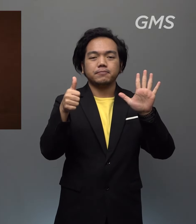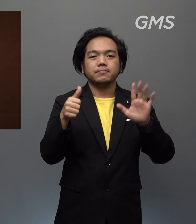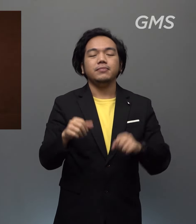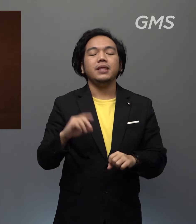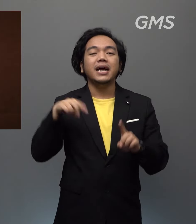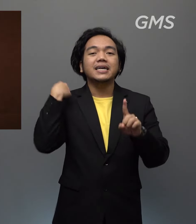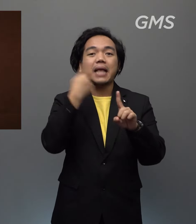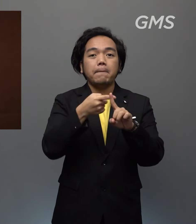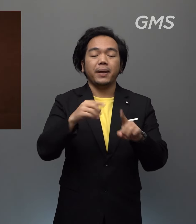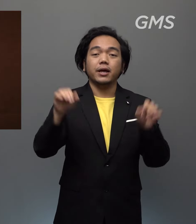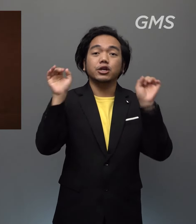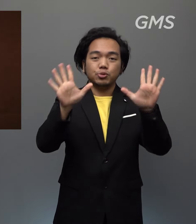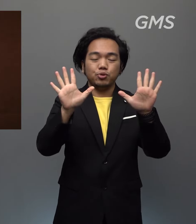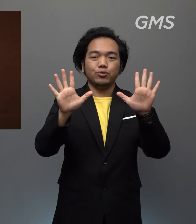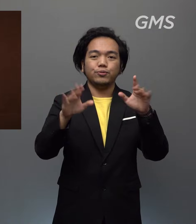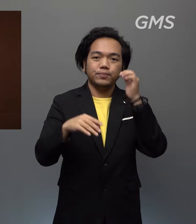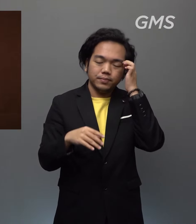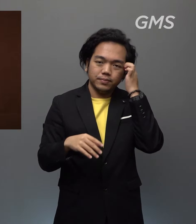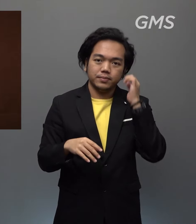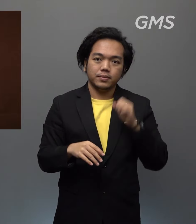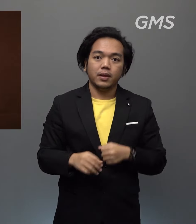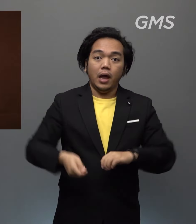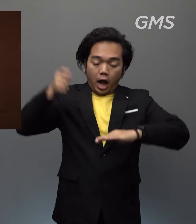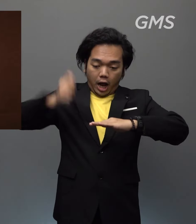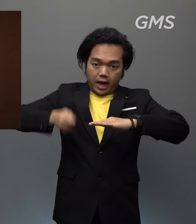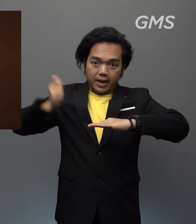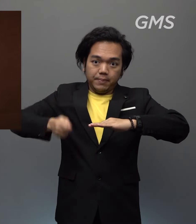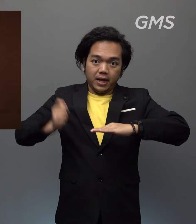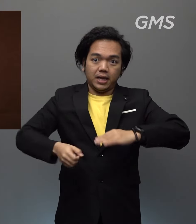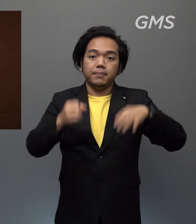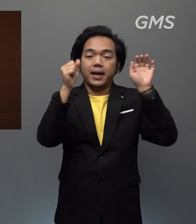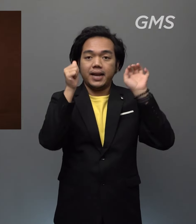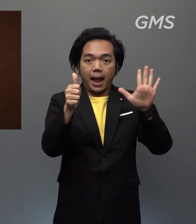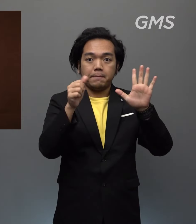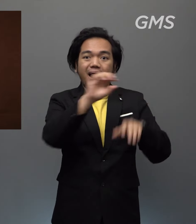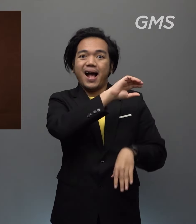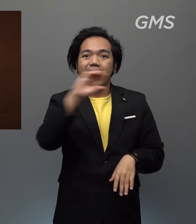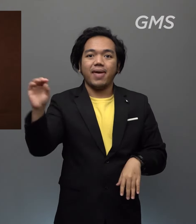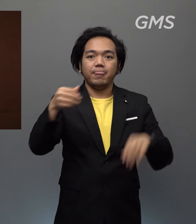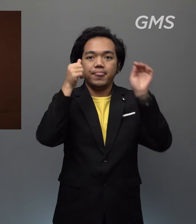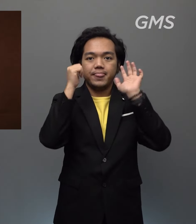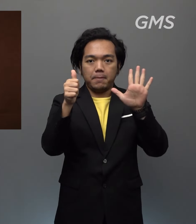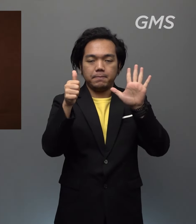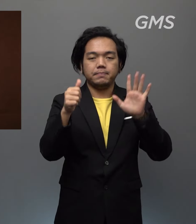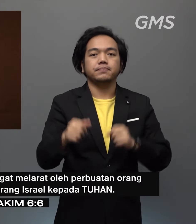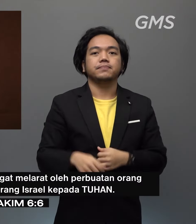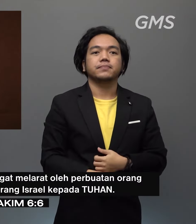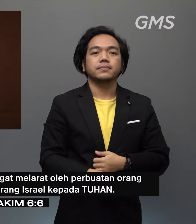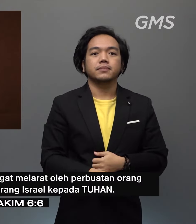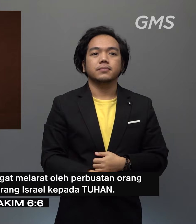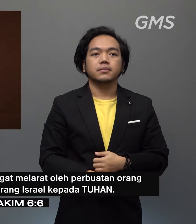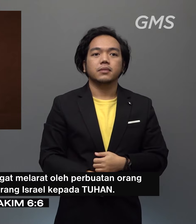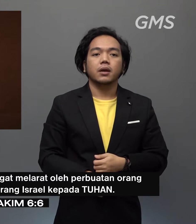ayat yang ke-10 dulu. Lihat kembali ke Hakim-Hakim pasal yang ke-6, ayat yang ke-6 sampai dengan ayat yang ke-10. Demikian firman